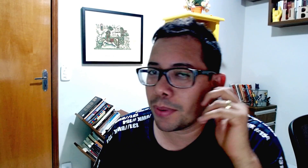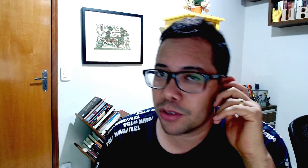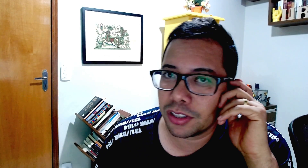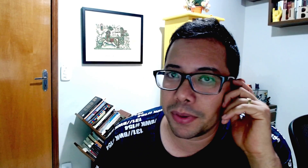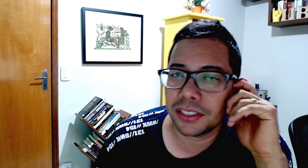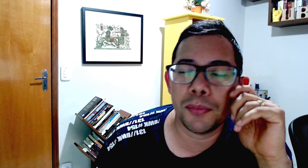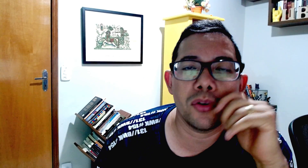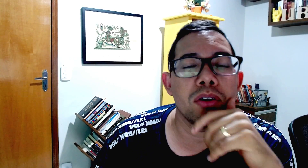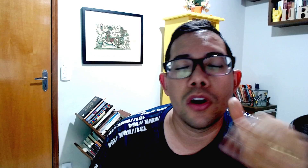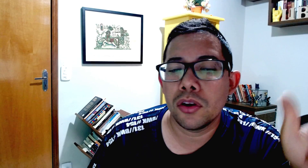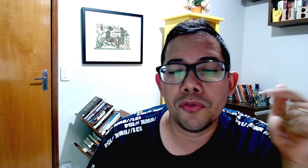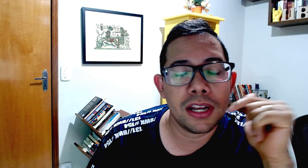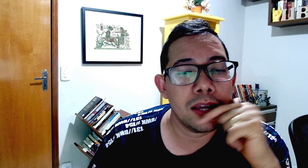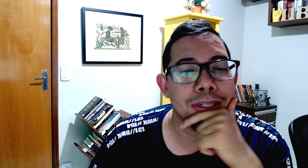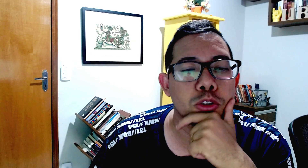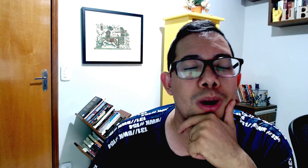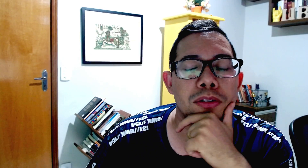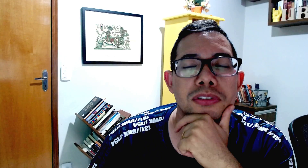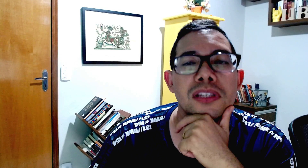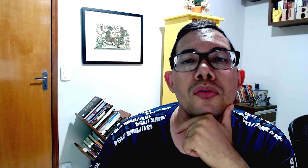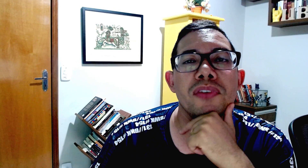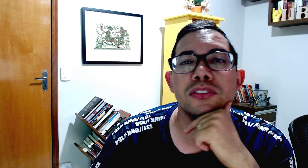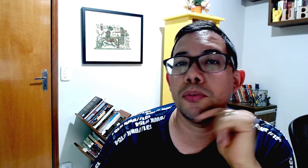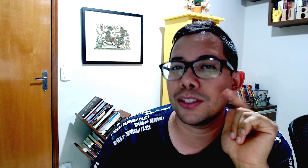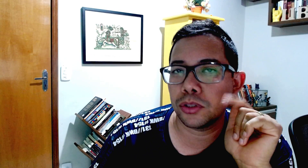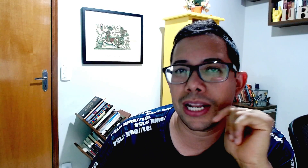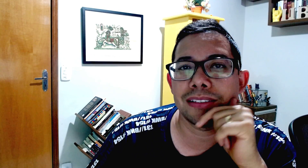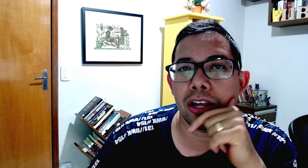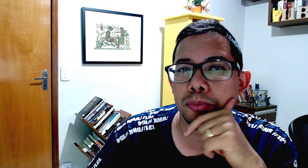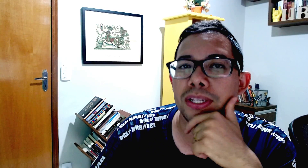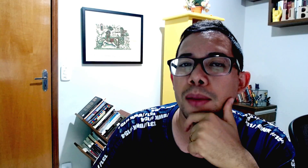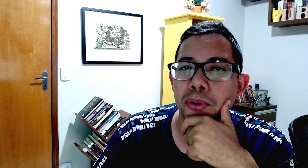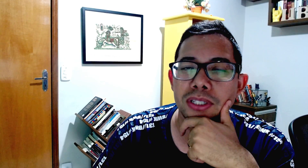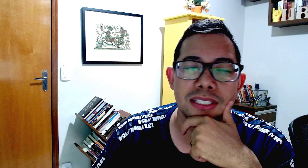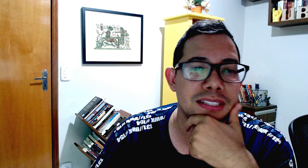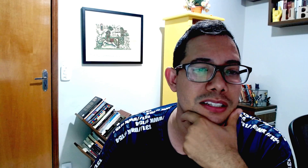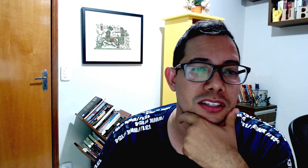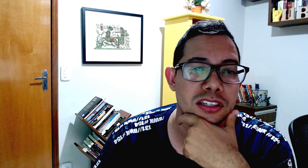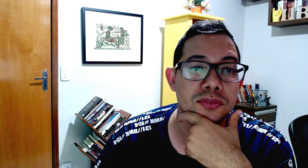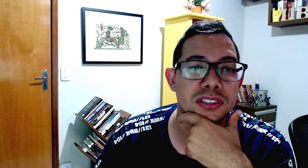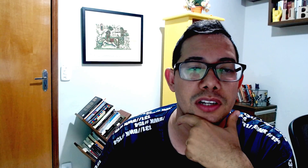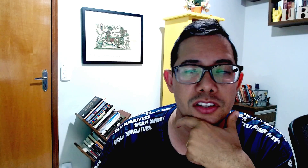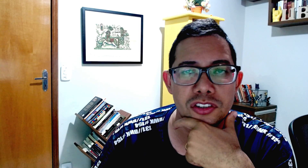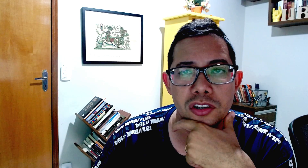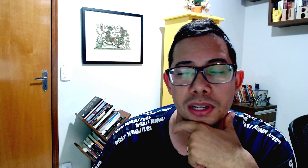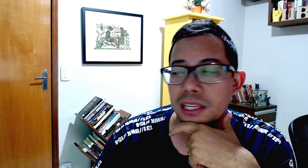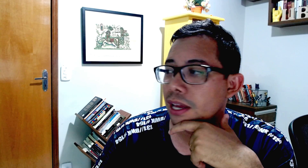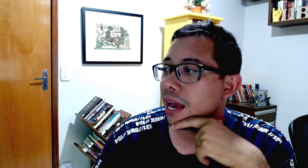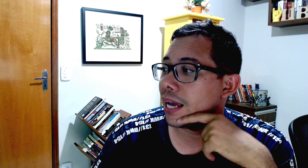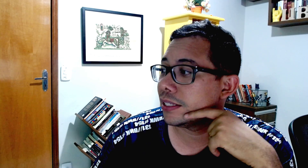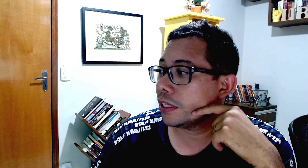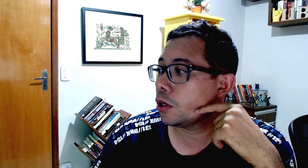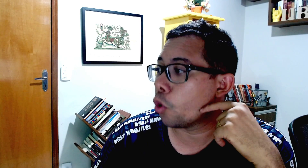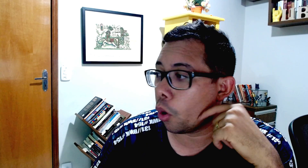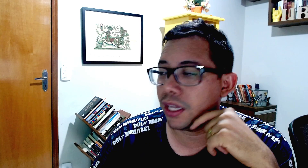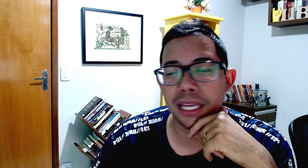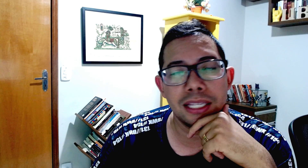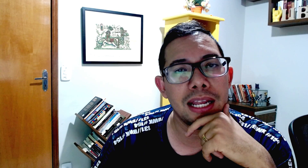pessoal, você percebeu que eu falei umas 4, 5 vezes sobre as outras aulas, porque é importante você assistir se você não assistiu, hein? Ainda você corre, que ainda dá